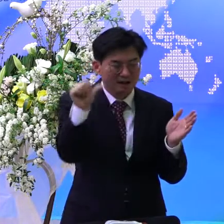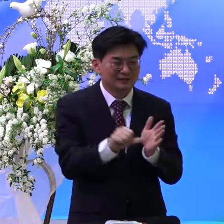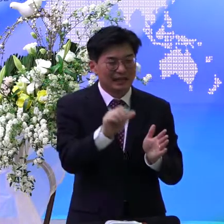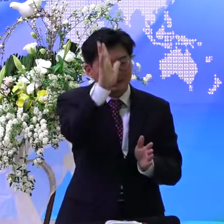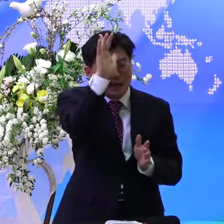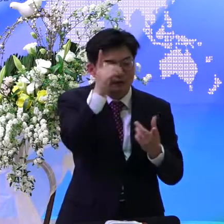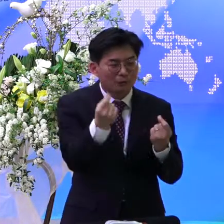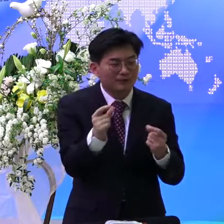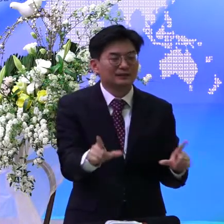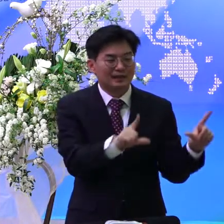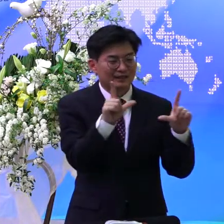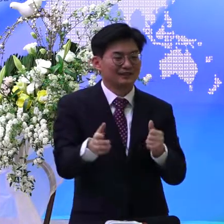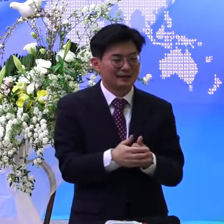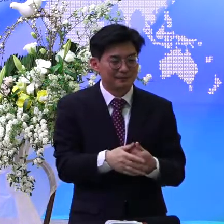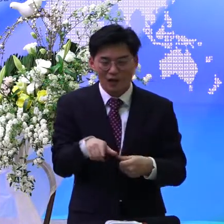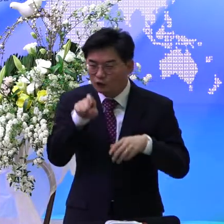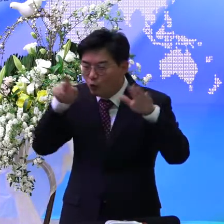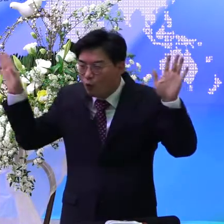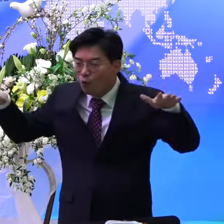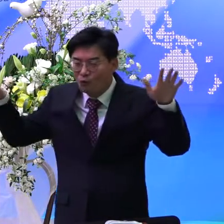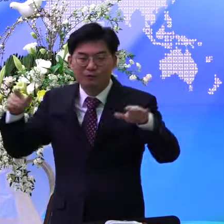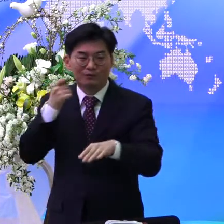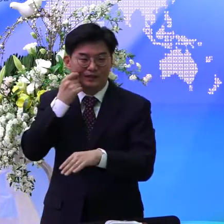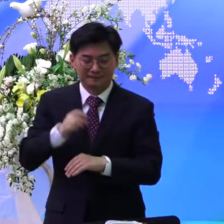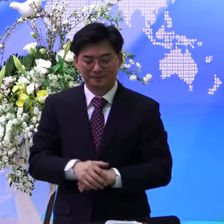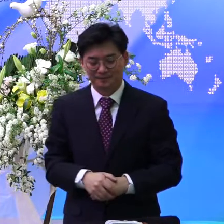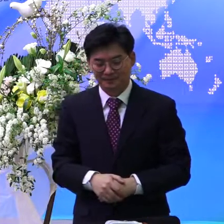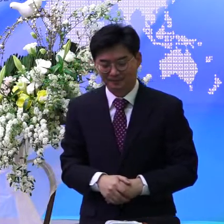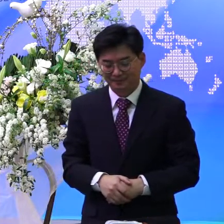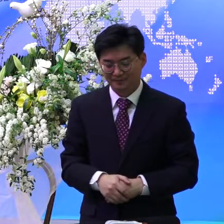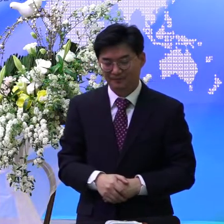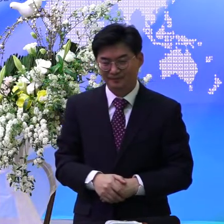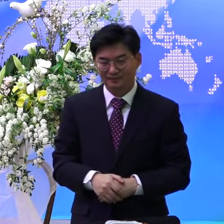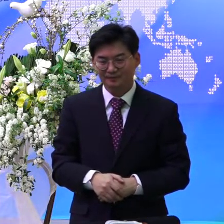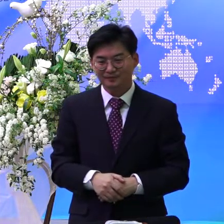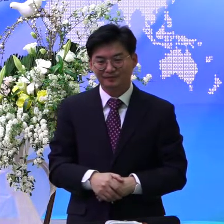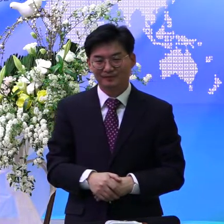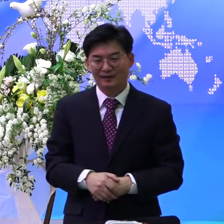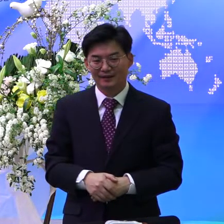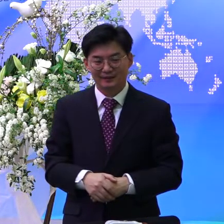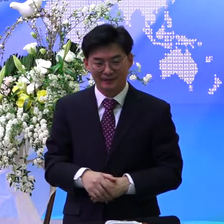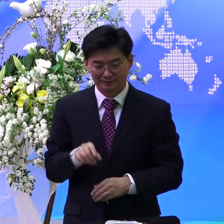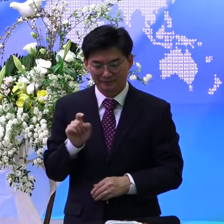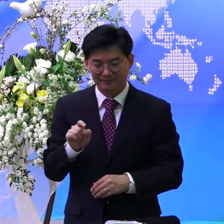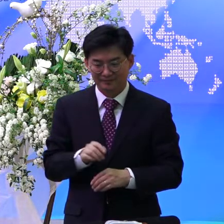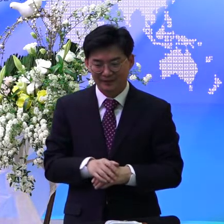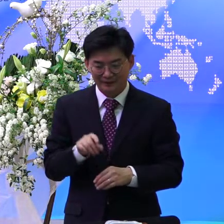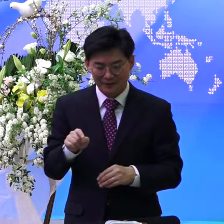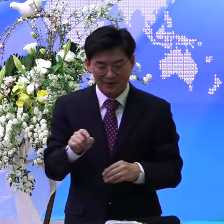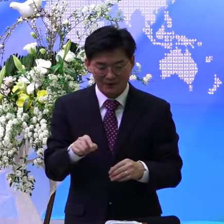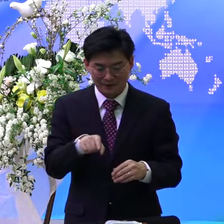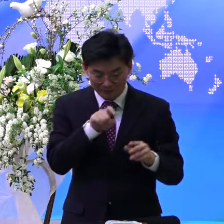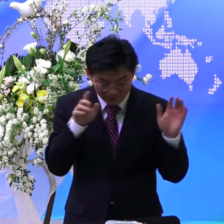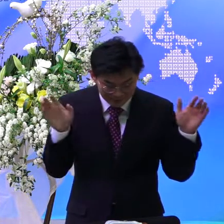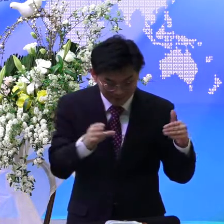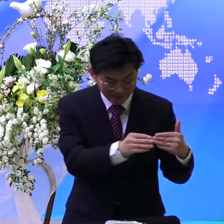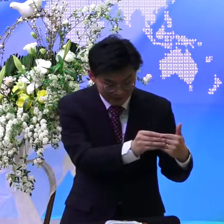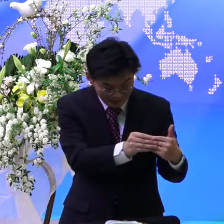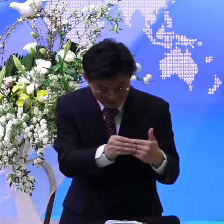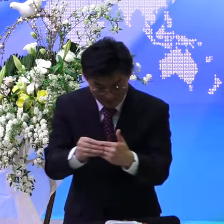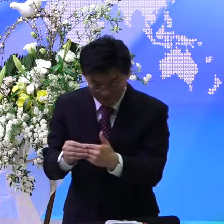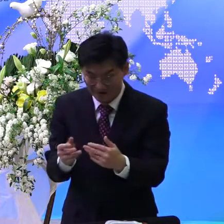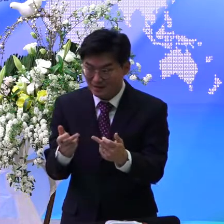안타까운 마음에 이 조류학자는 농부에게 독수리를 자기에게 달라고 말을 했고 독수리를 데리고 산 꼭대기에